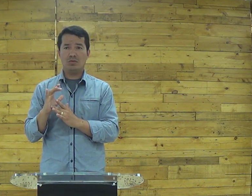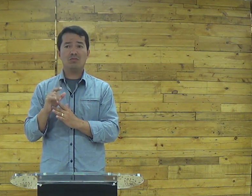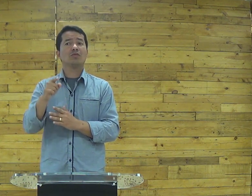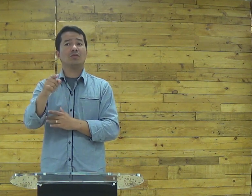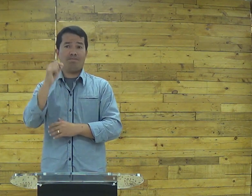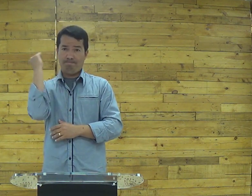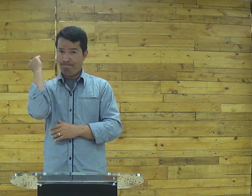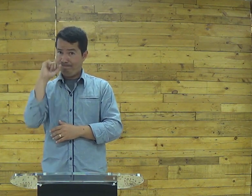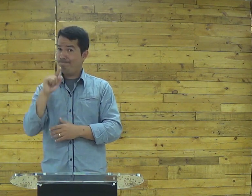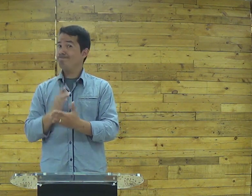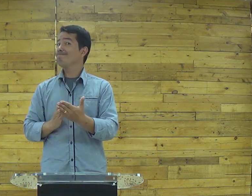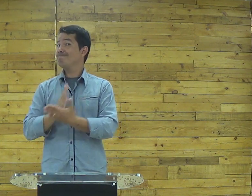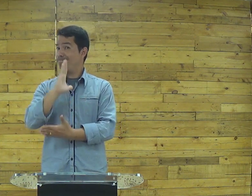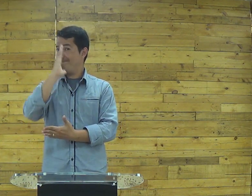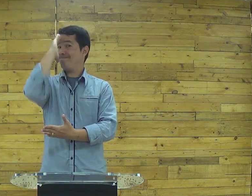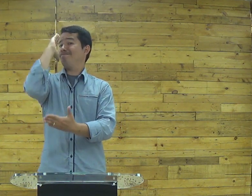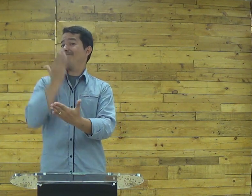a Jesus, você